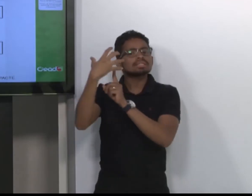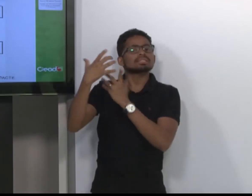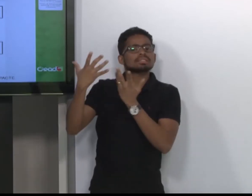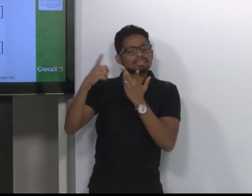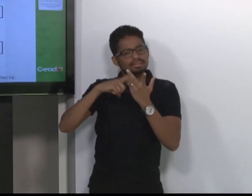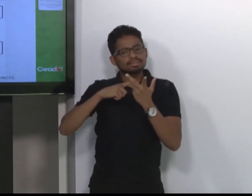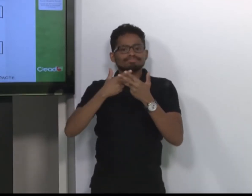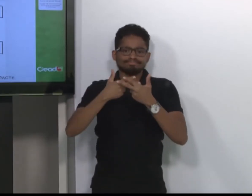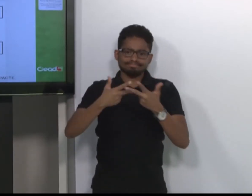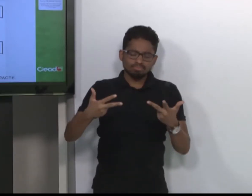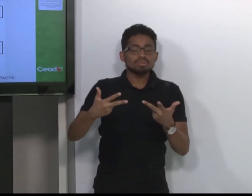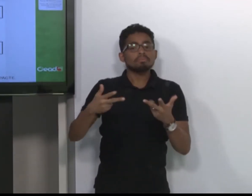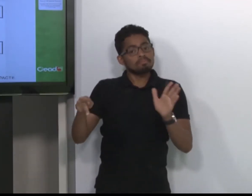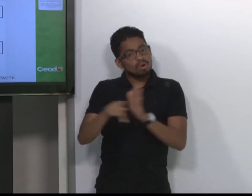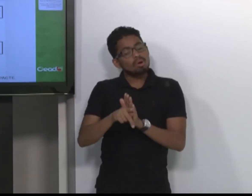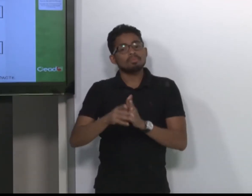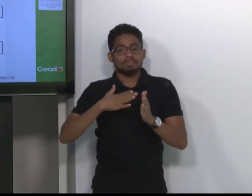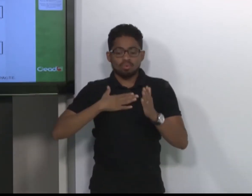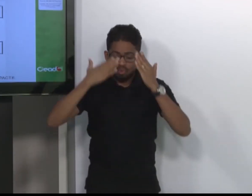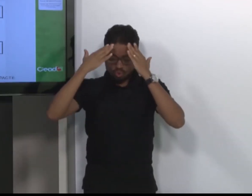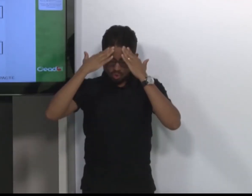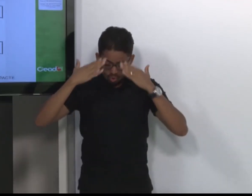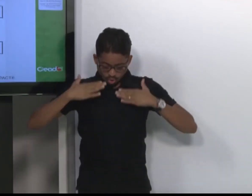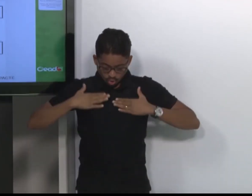influencia e faz referência